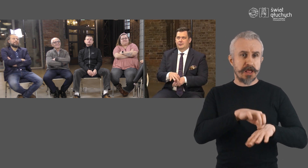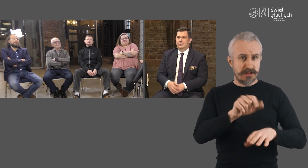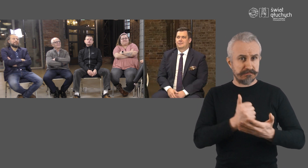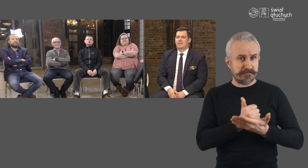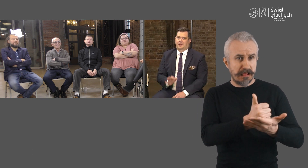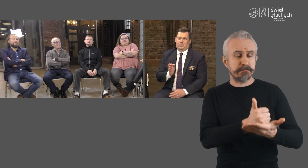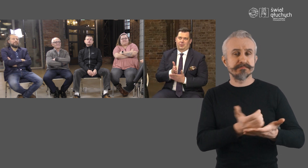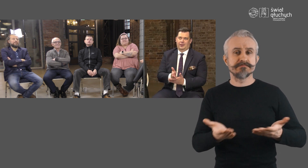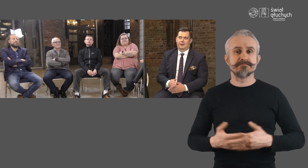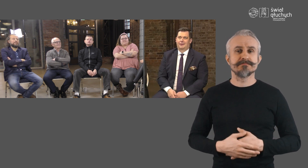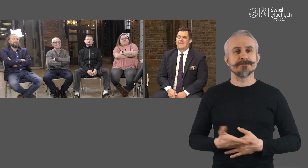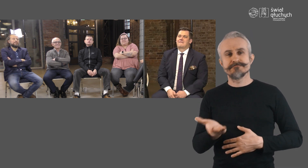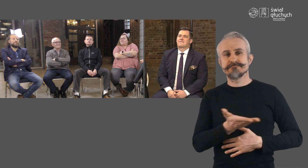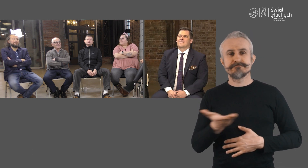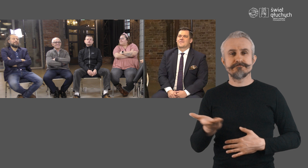pójść do lekarza?